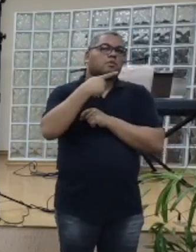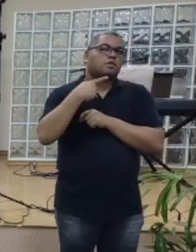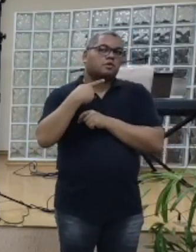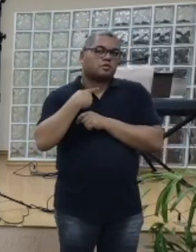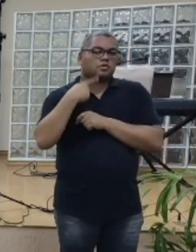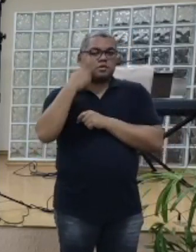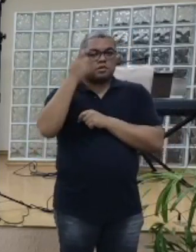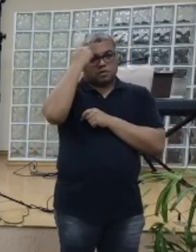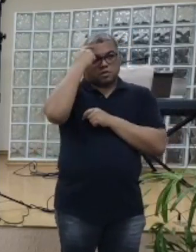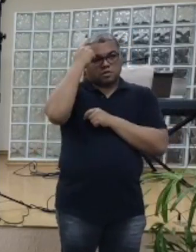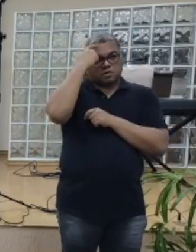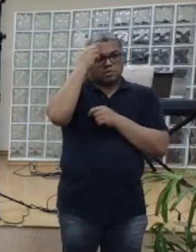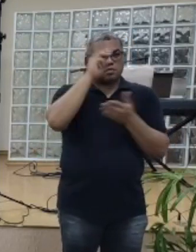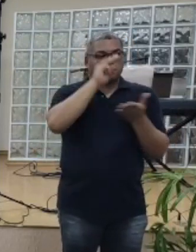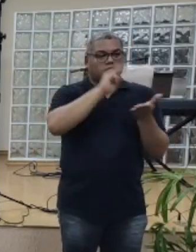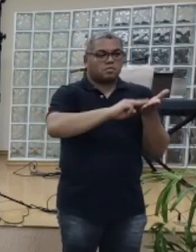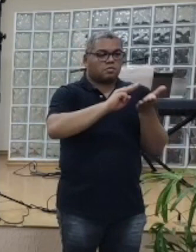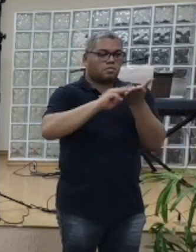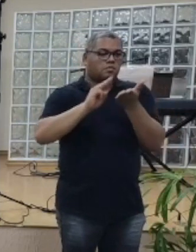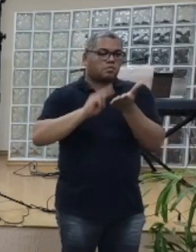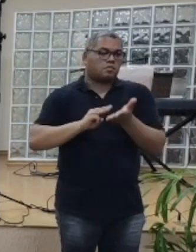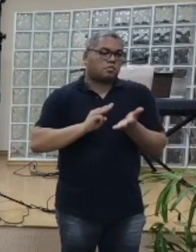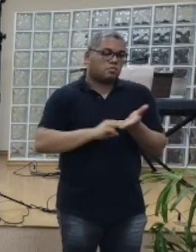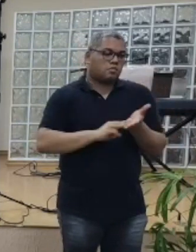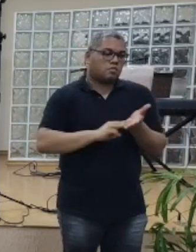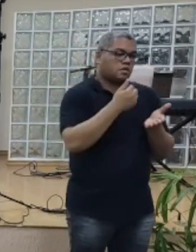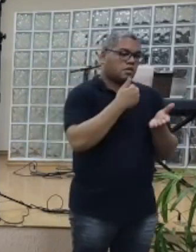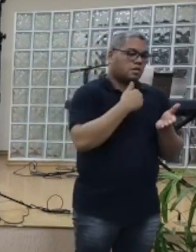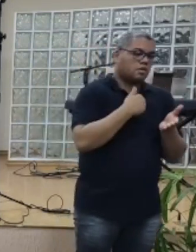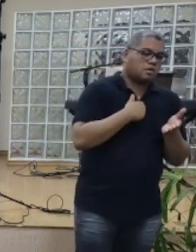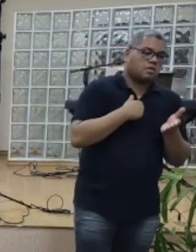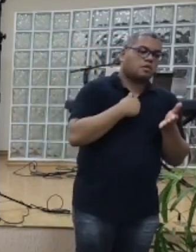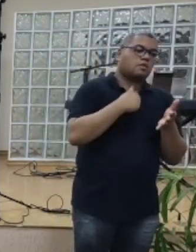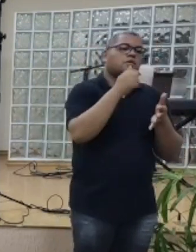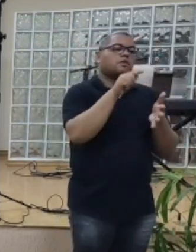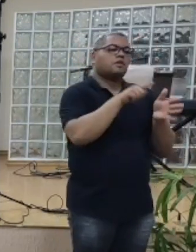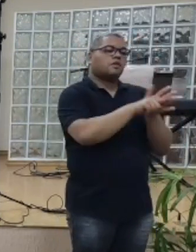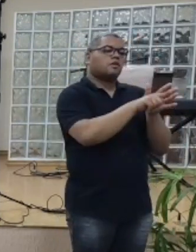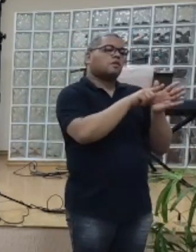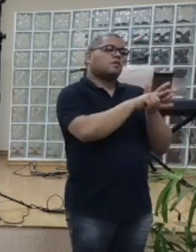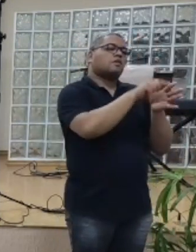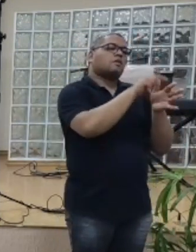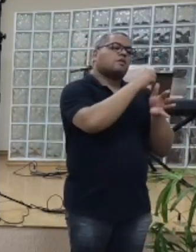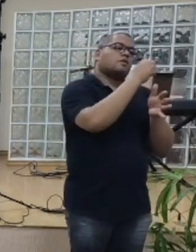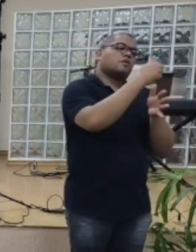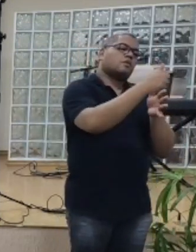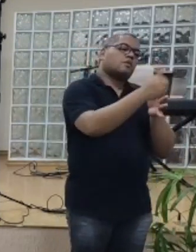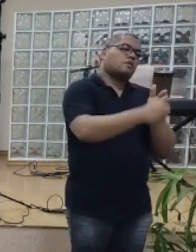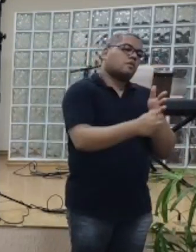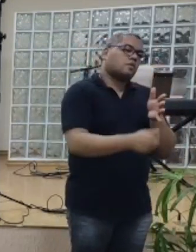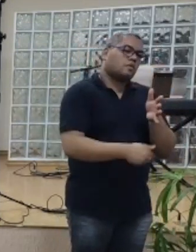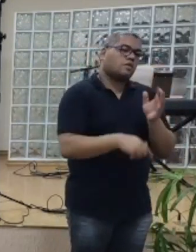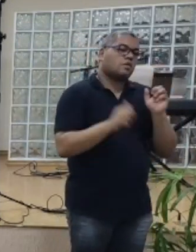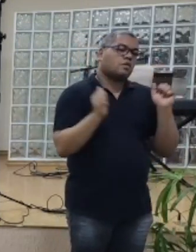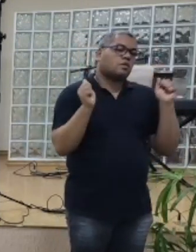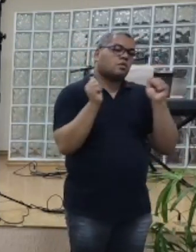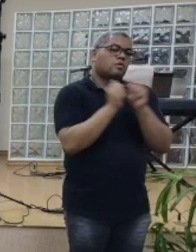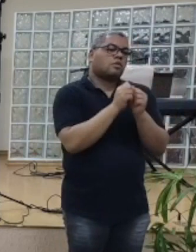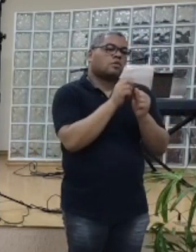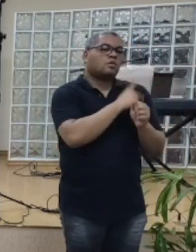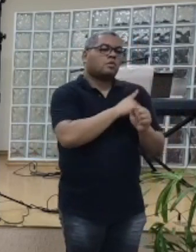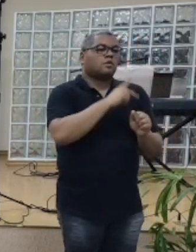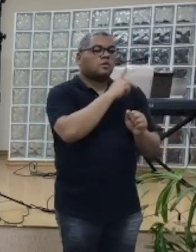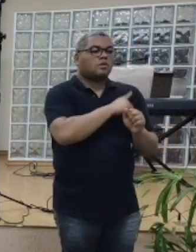dos membros. E eu tenho uma série de perguntas, acompanhando aqui um pouco de que Paulo faz, uma série